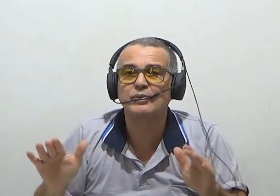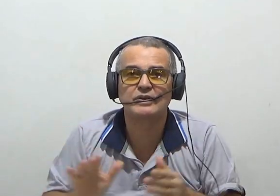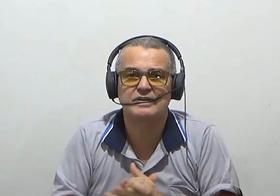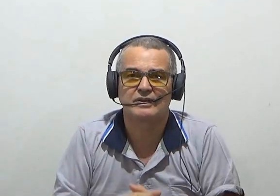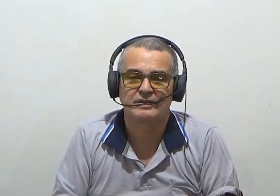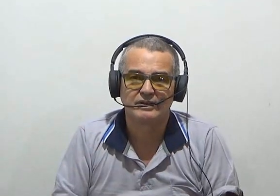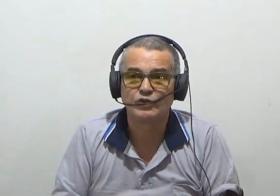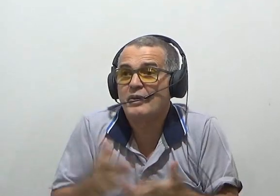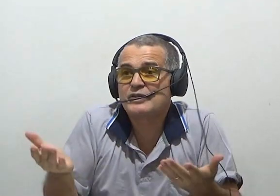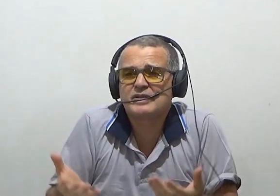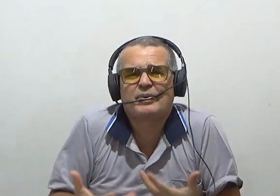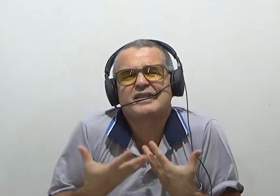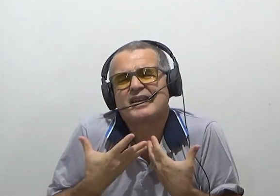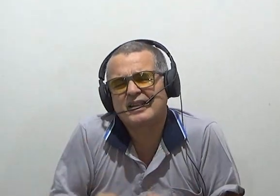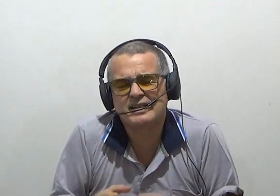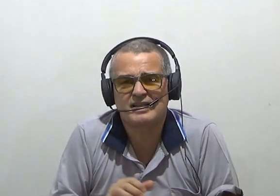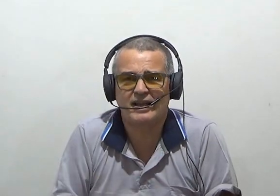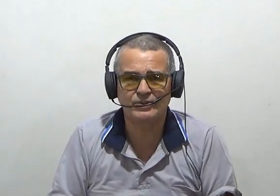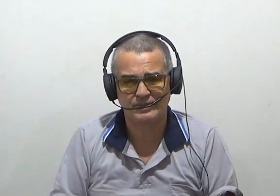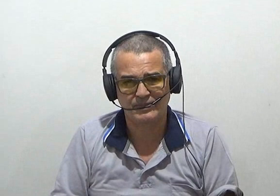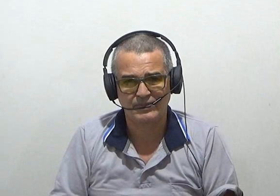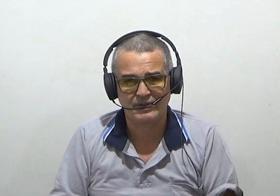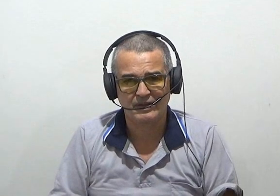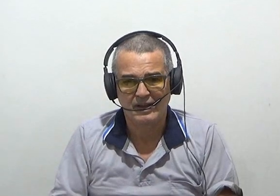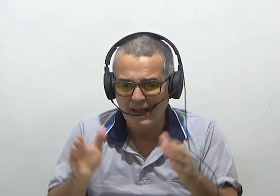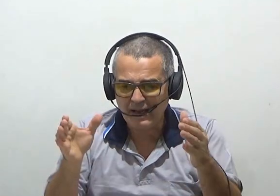favor, acabou-se. No máximo você pode dizer que está cansado.